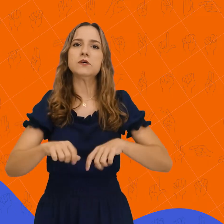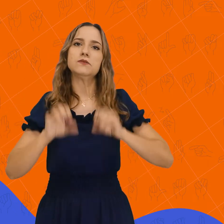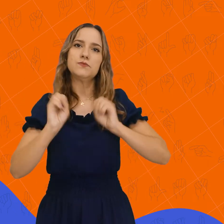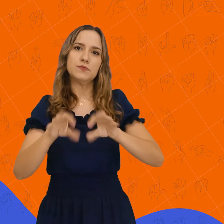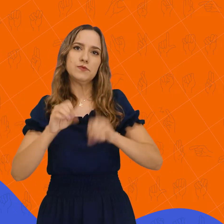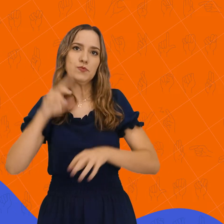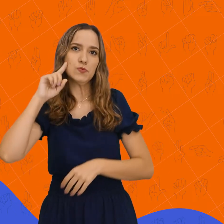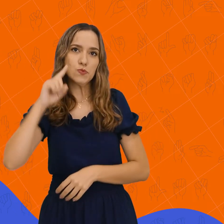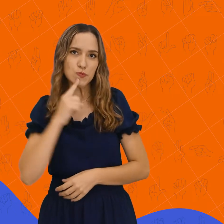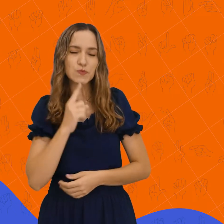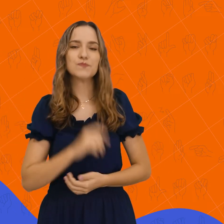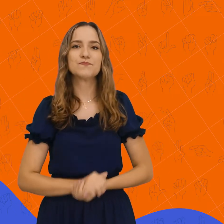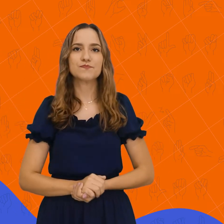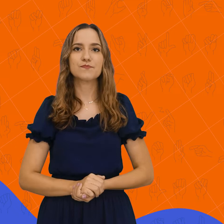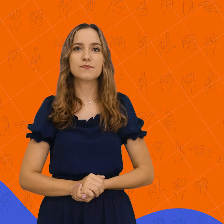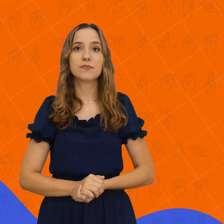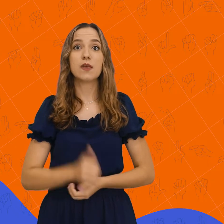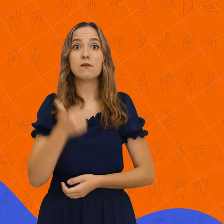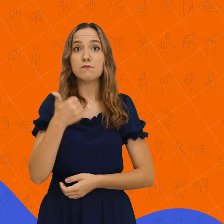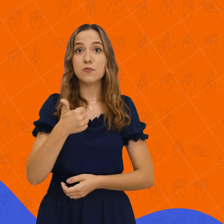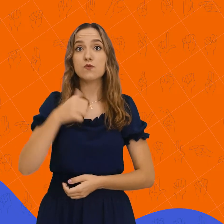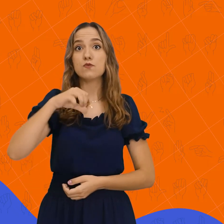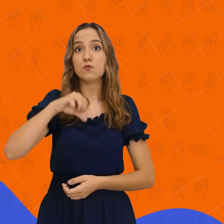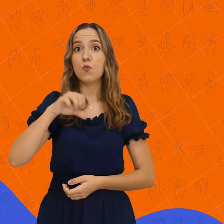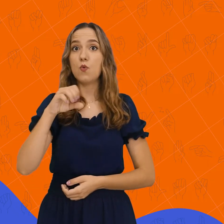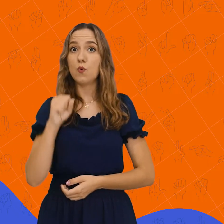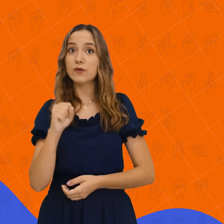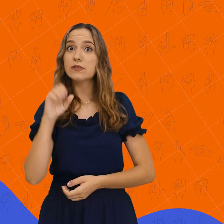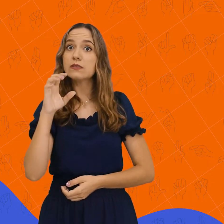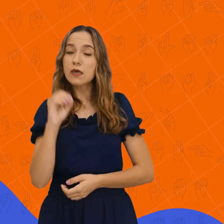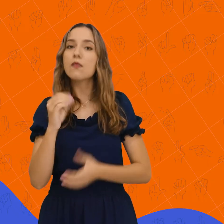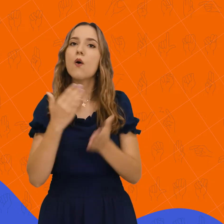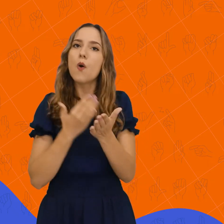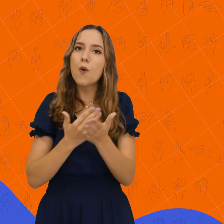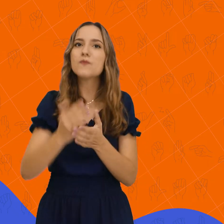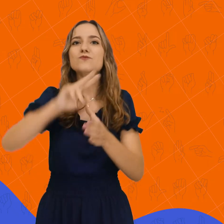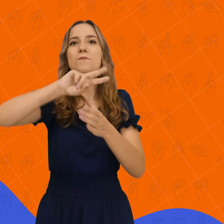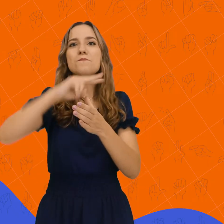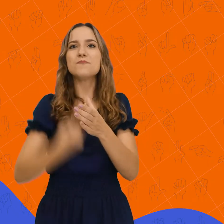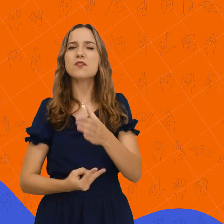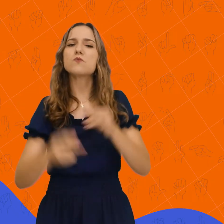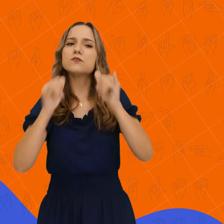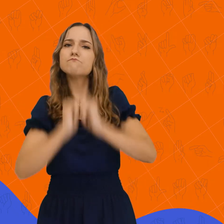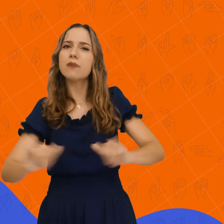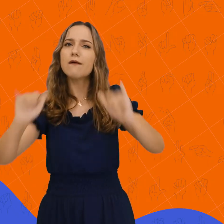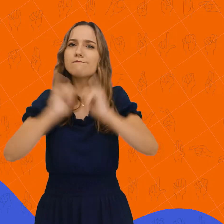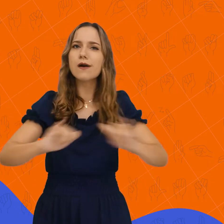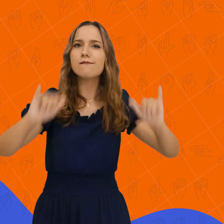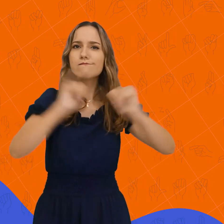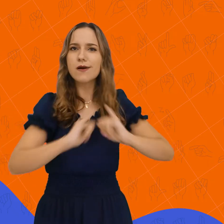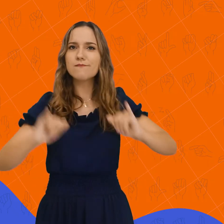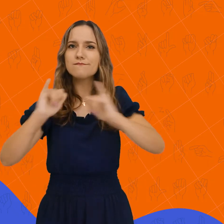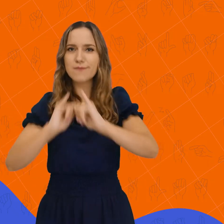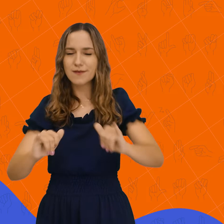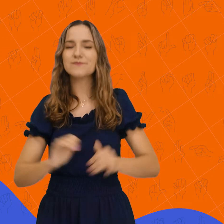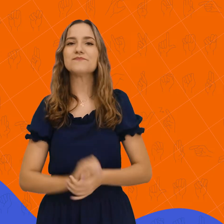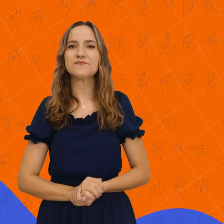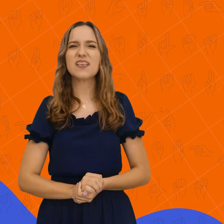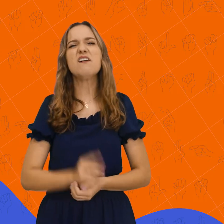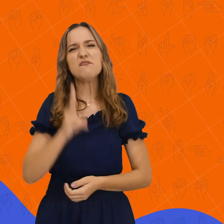de 1980, as ideias em relação ao bilinguismo começaram a ser divulgadas. Veremos mais